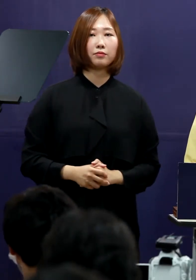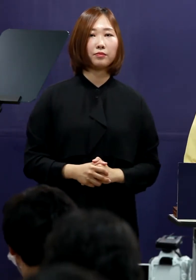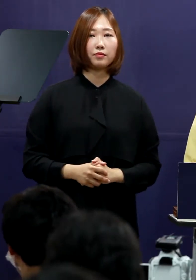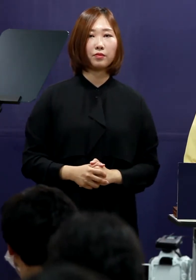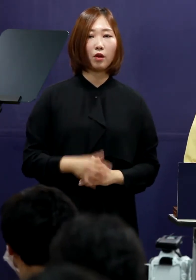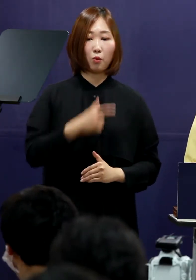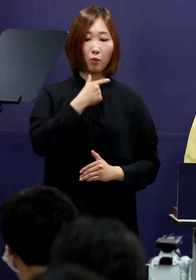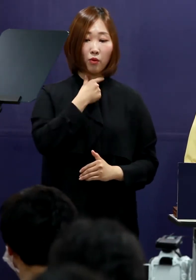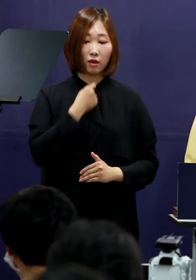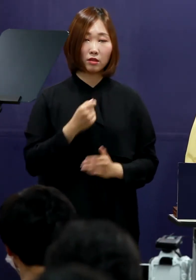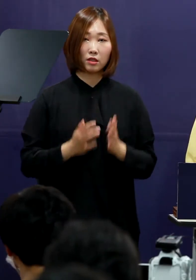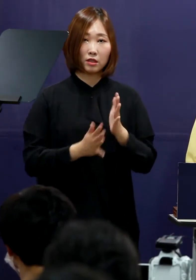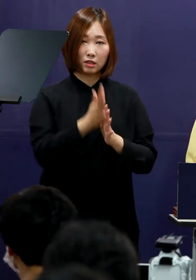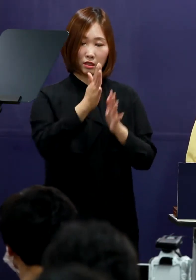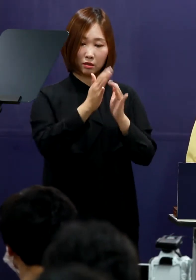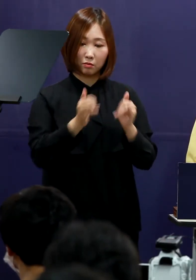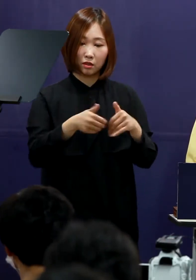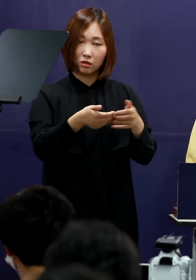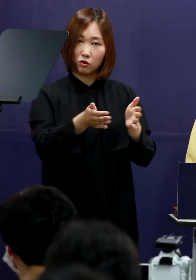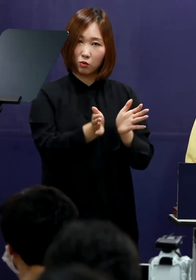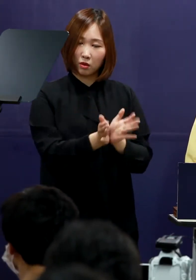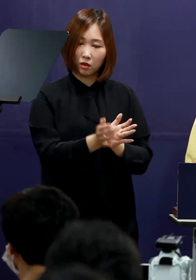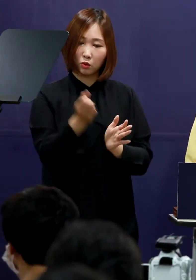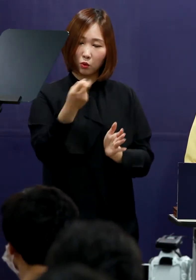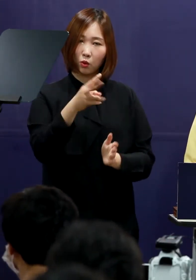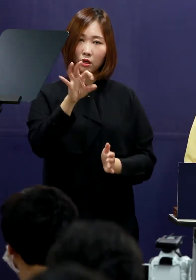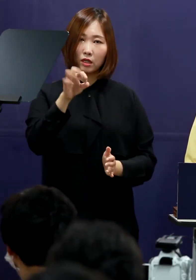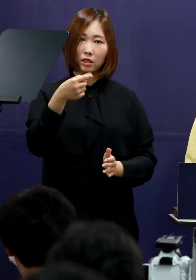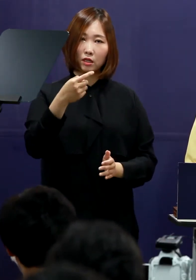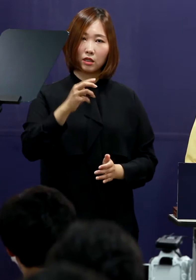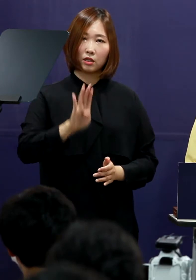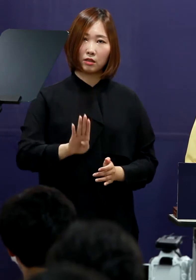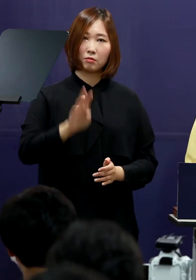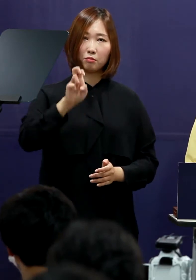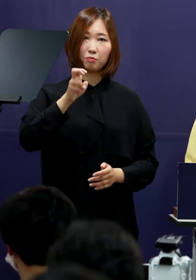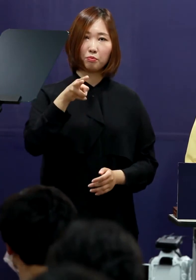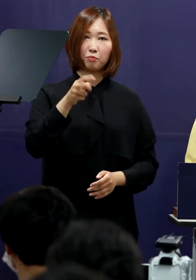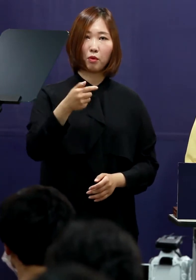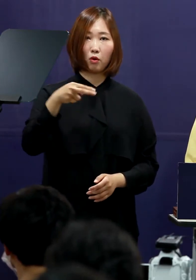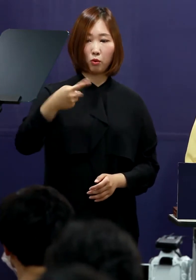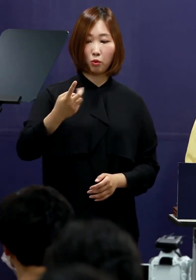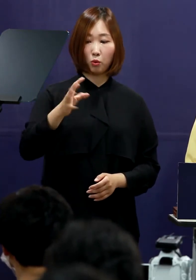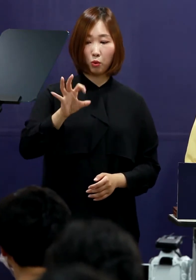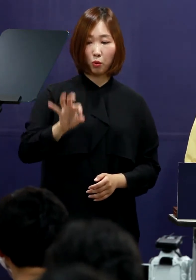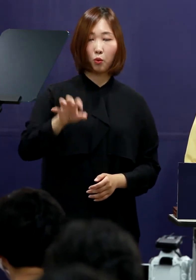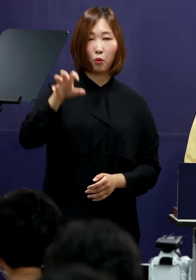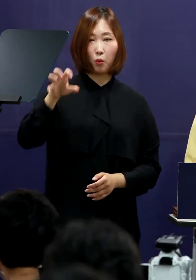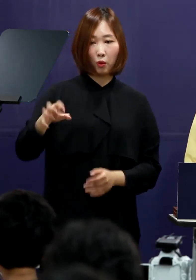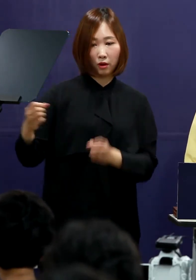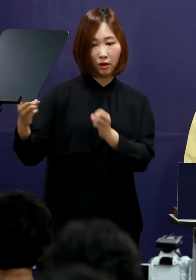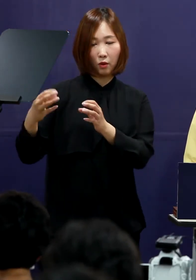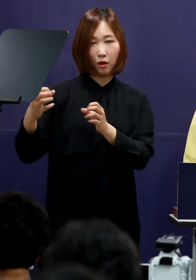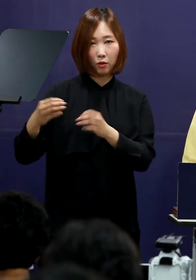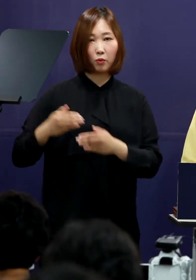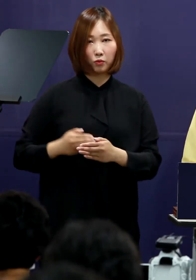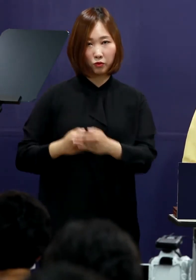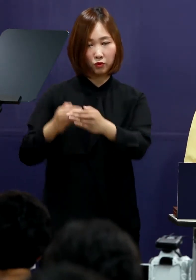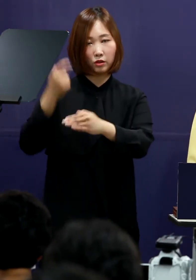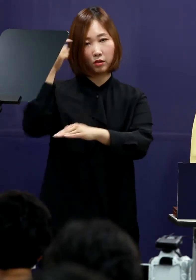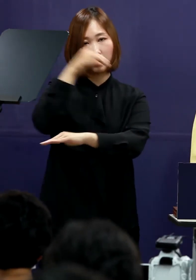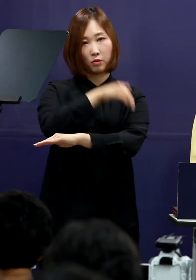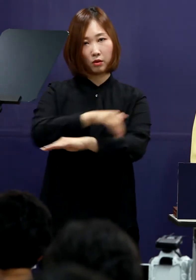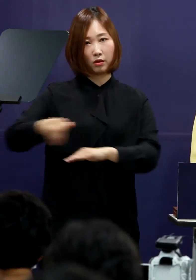시민 그룹이나 또 읍면동들 대화도 계속해서 추진해 나가도록 하겠습니다.